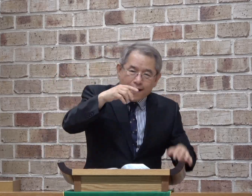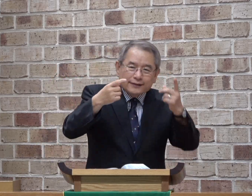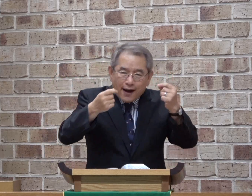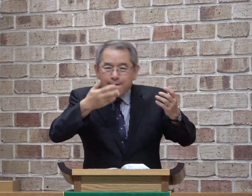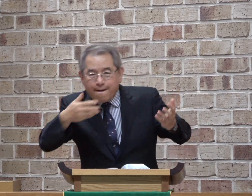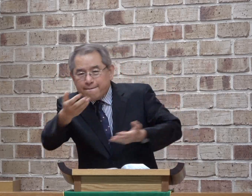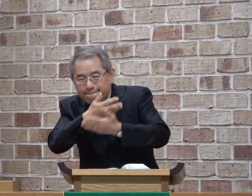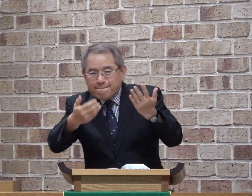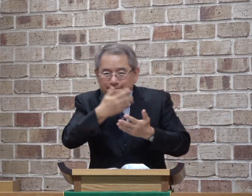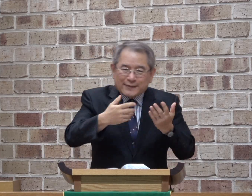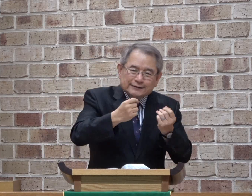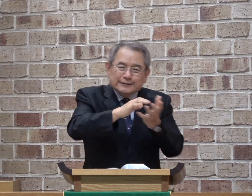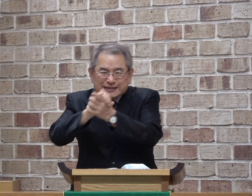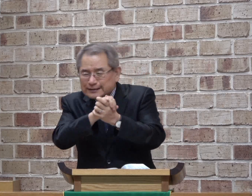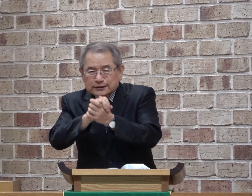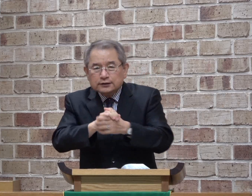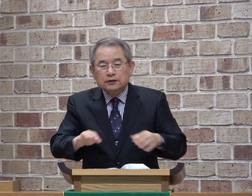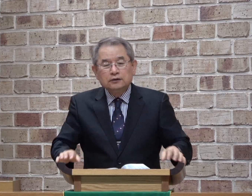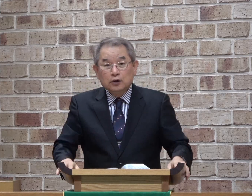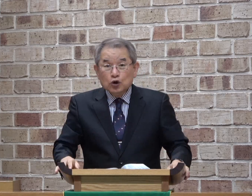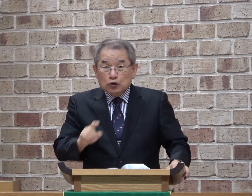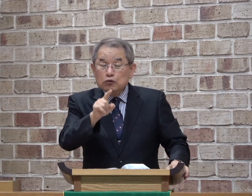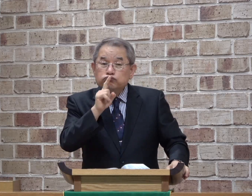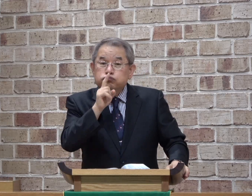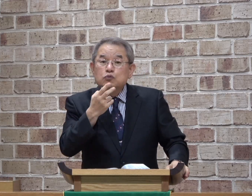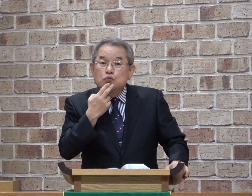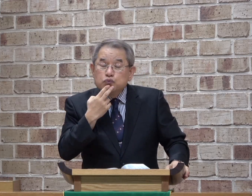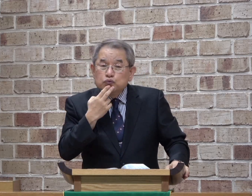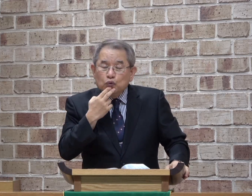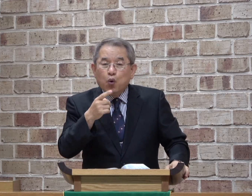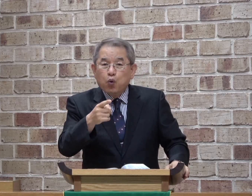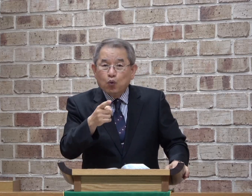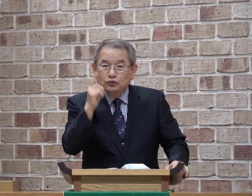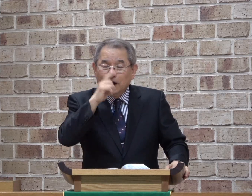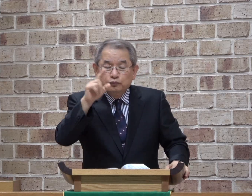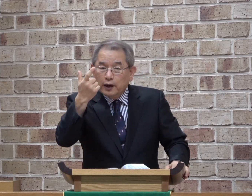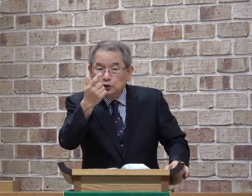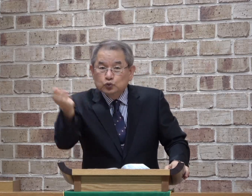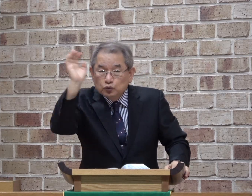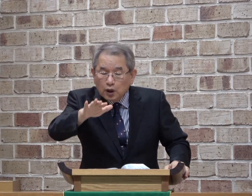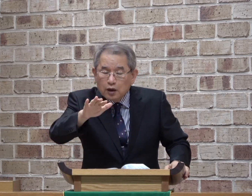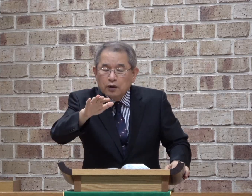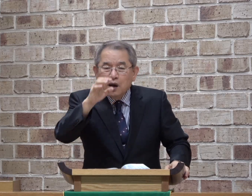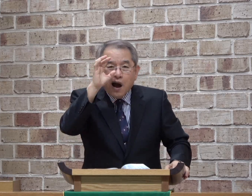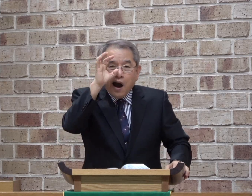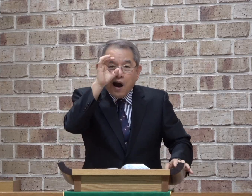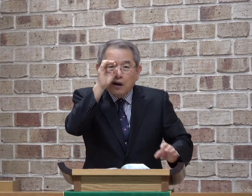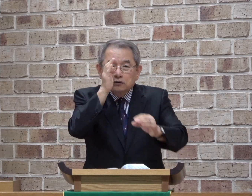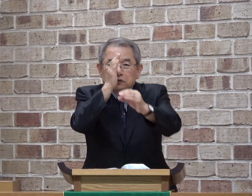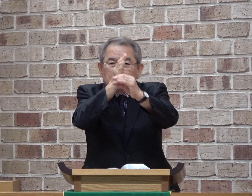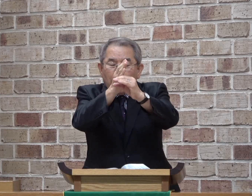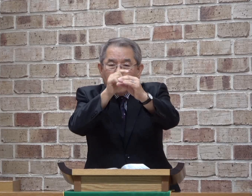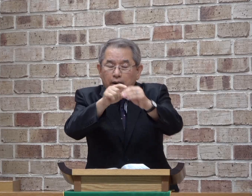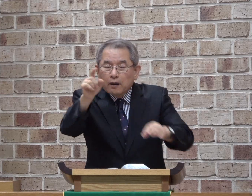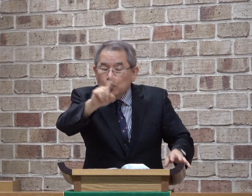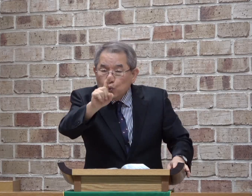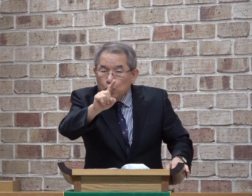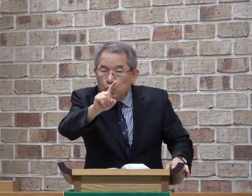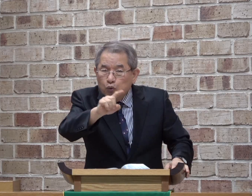같이 또 밥도 먹고 놀기도 하고 친분도 쌓습니다. 물론 그것이 나쁘다는 것이 아닙니다. 그러나 핵심이 빠져